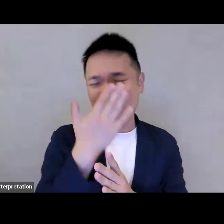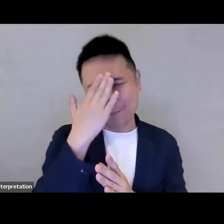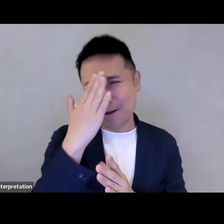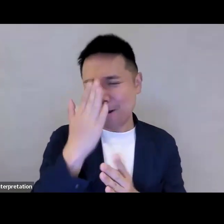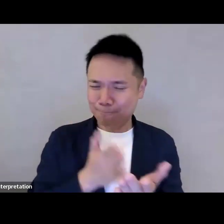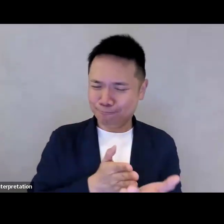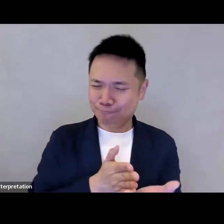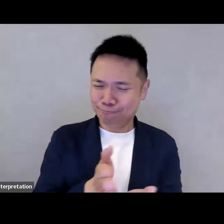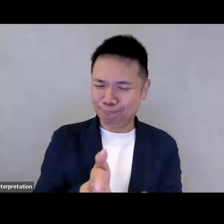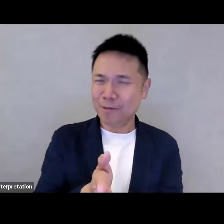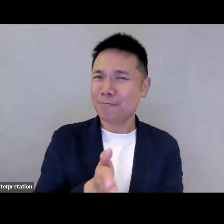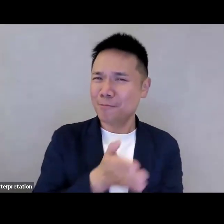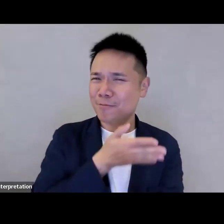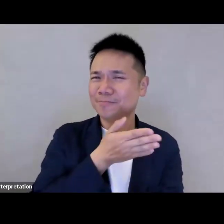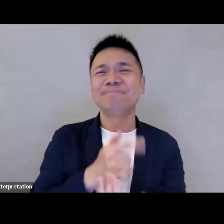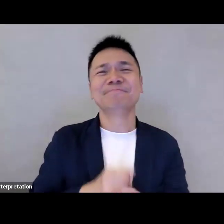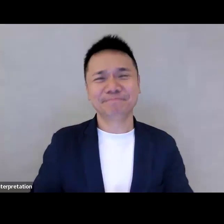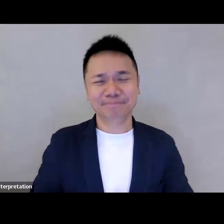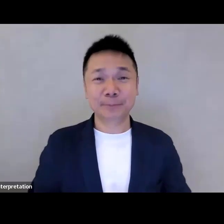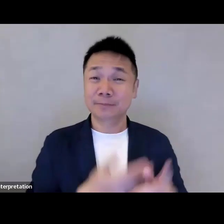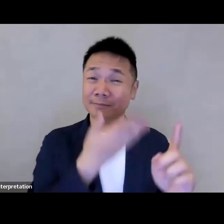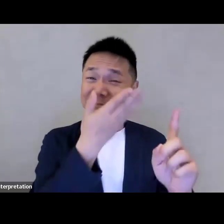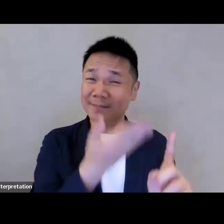当我听到那个声音的时候，